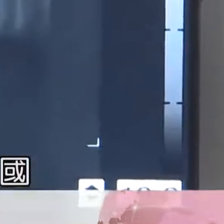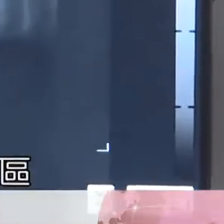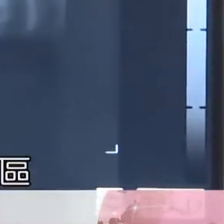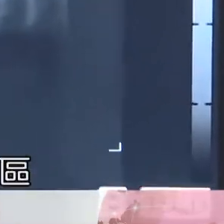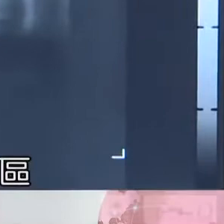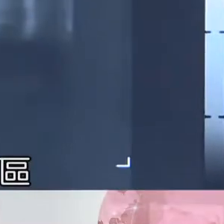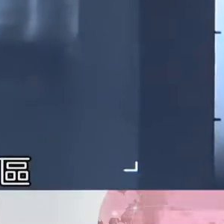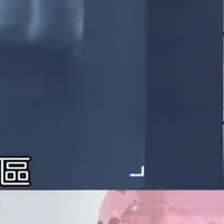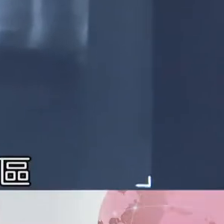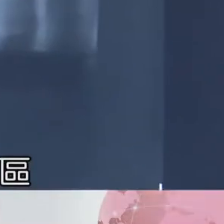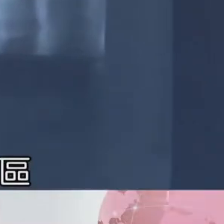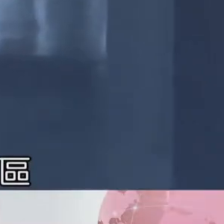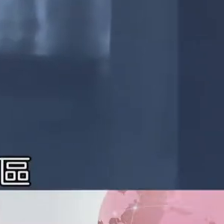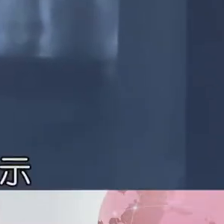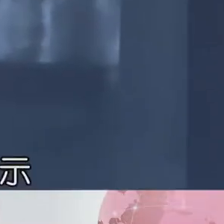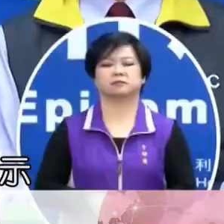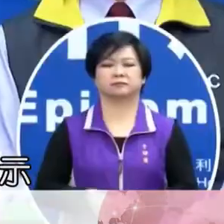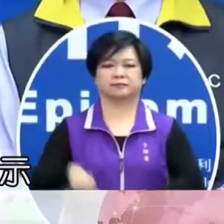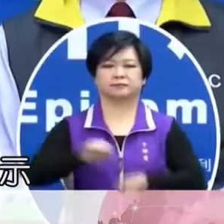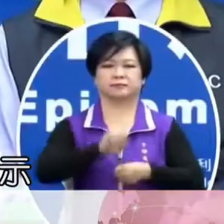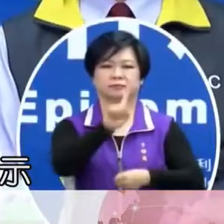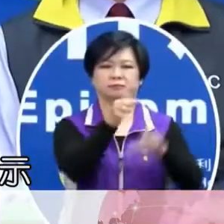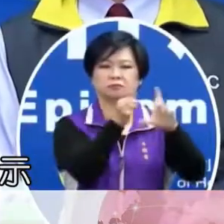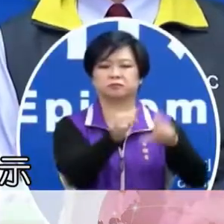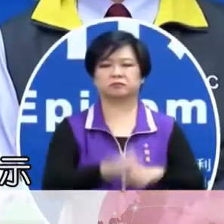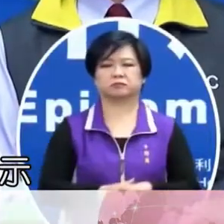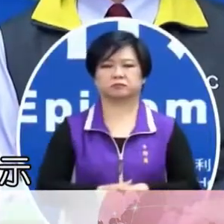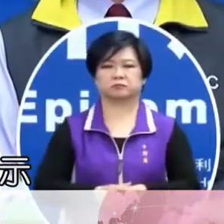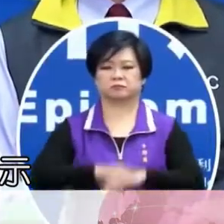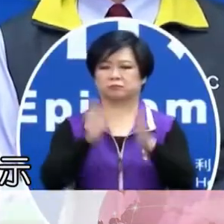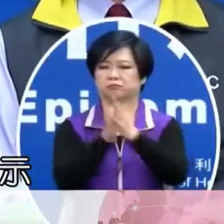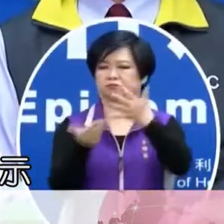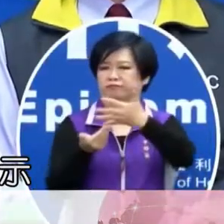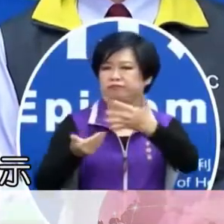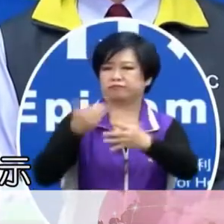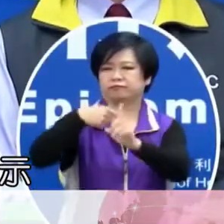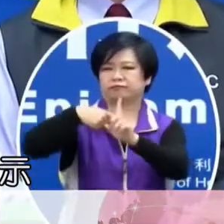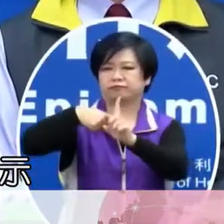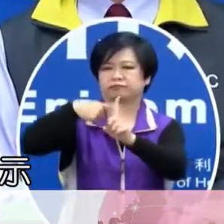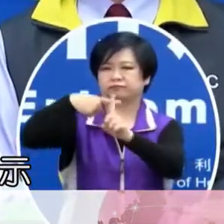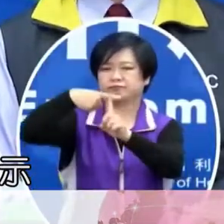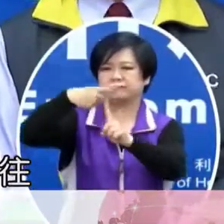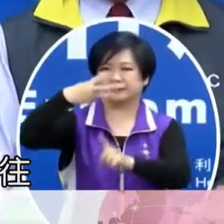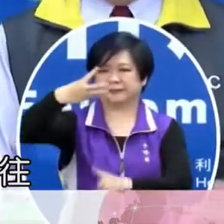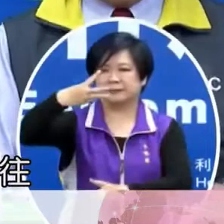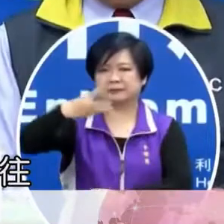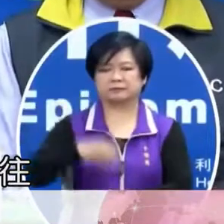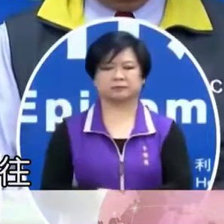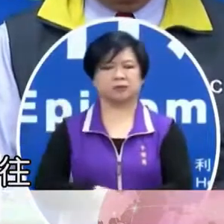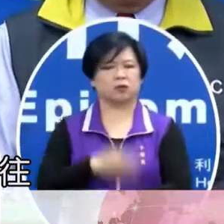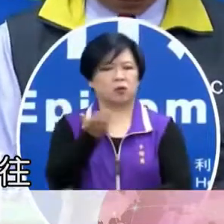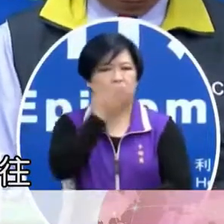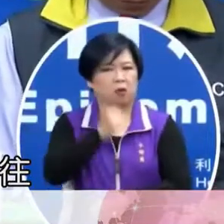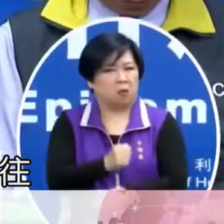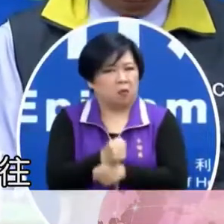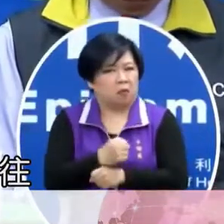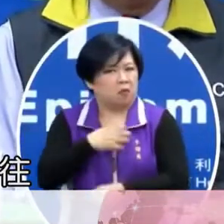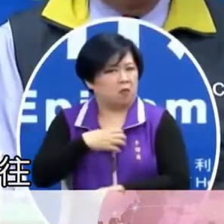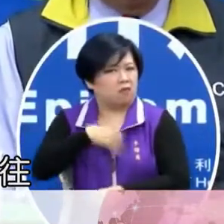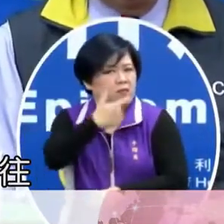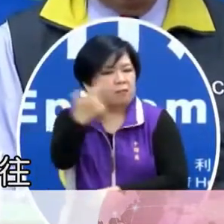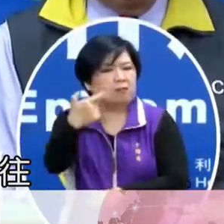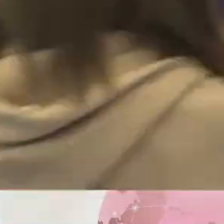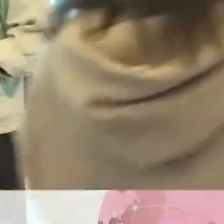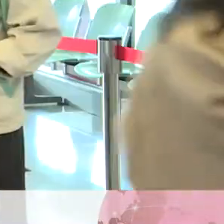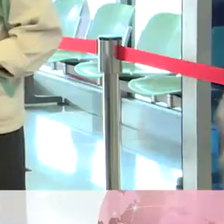42国以一个地区全部提升至第3级警示，非必要避